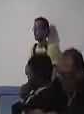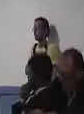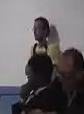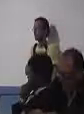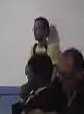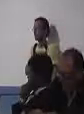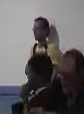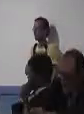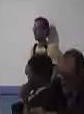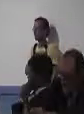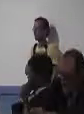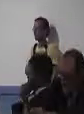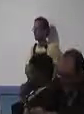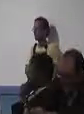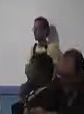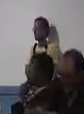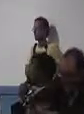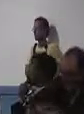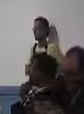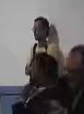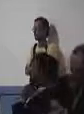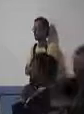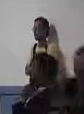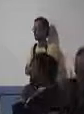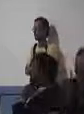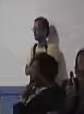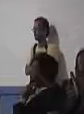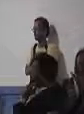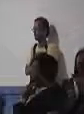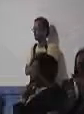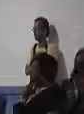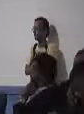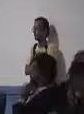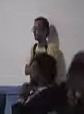mesmo é tão pequenininho. Antigamente era aqueles monstros, né, meu amigo?